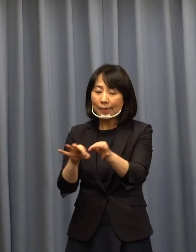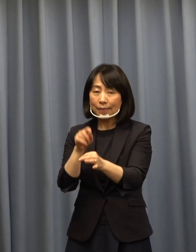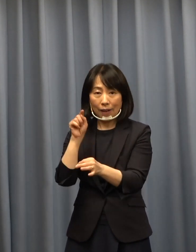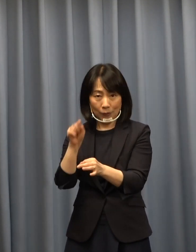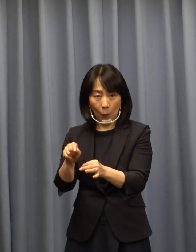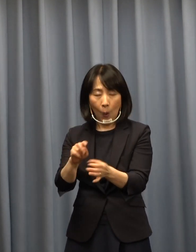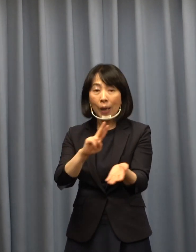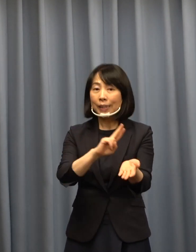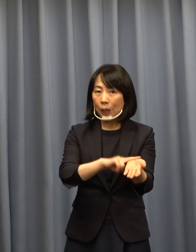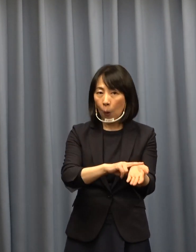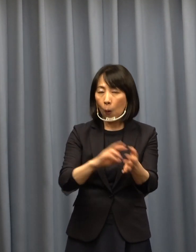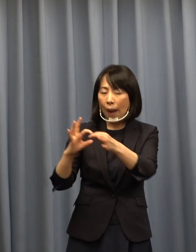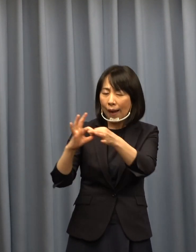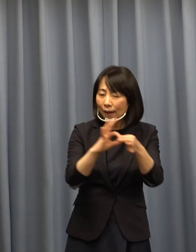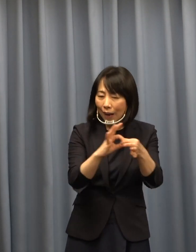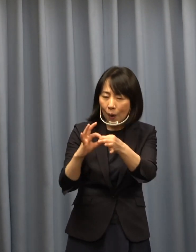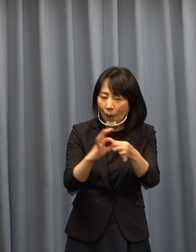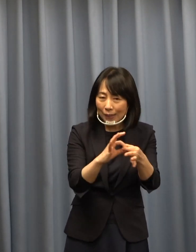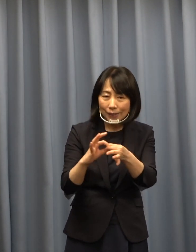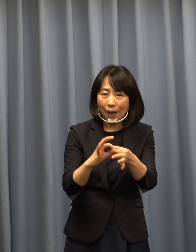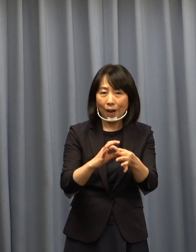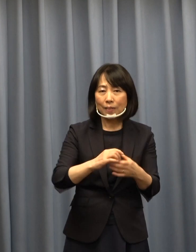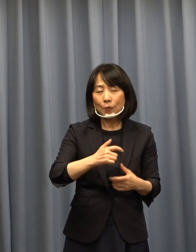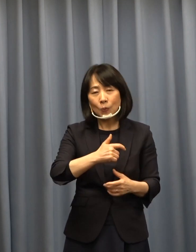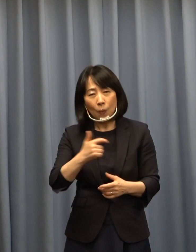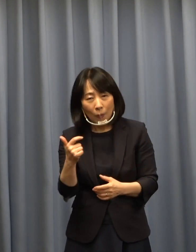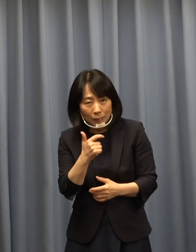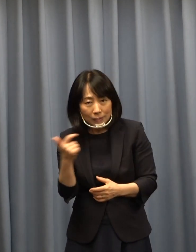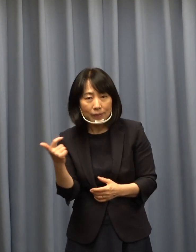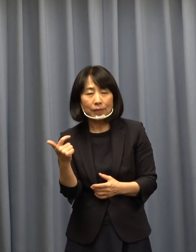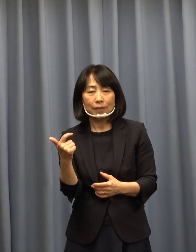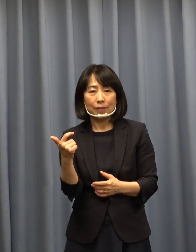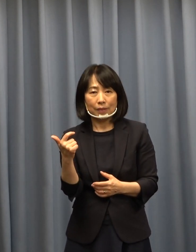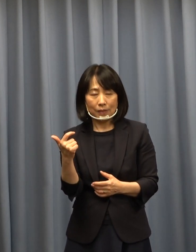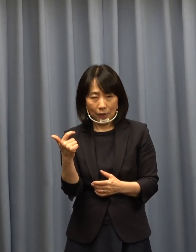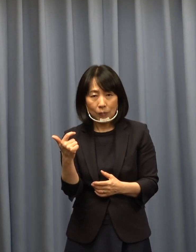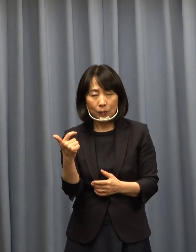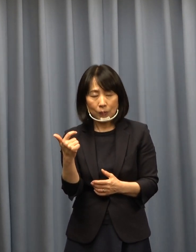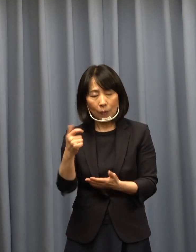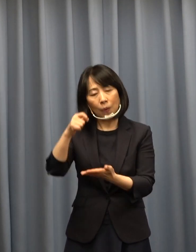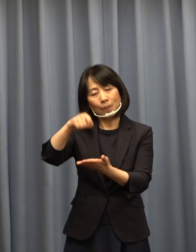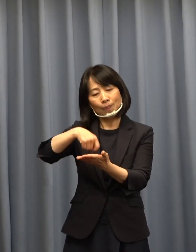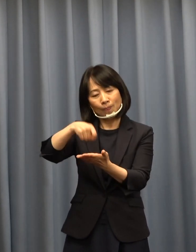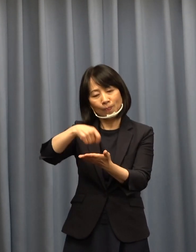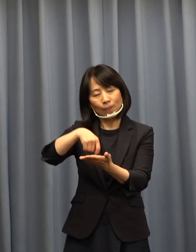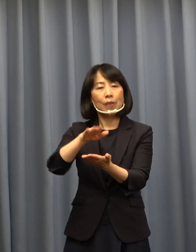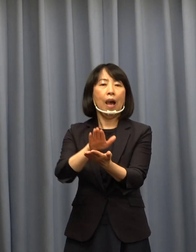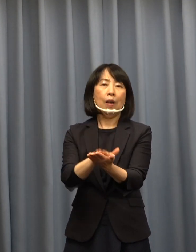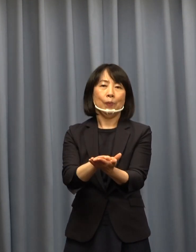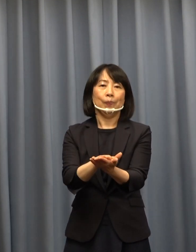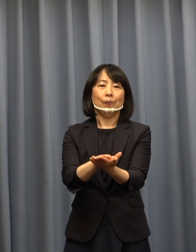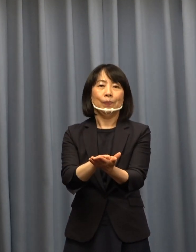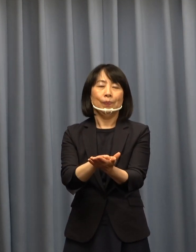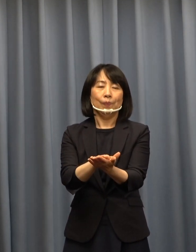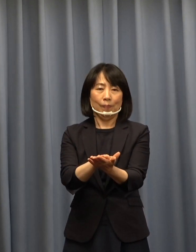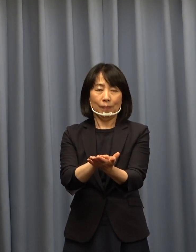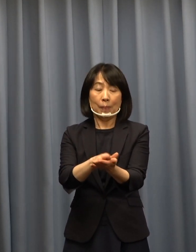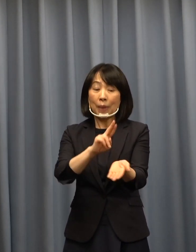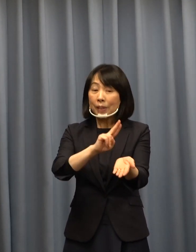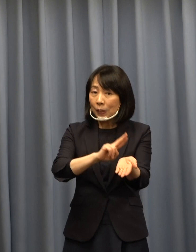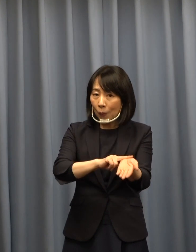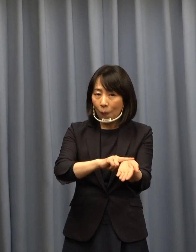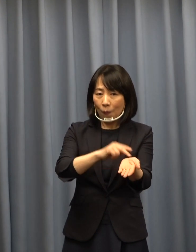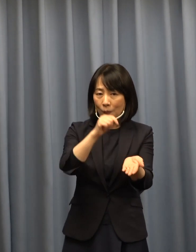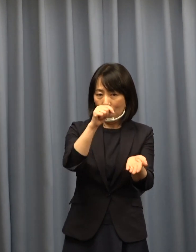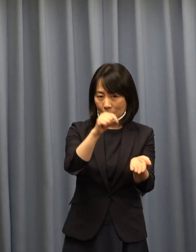ードオフの関係にあるという、そういった論文が最近多く出ています。そうだとすると、やはりその医療をどこま